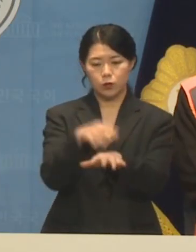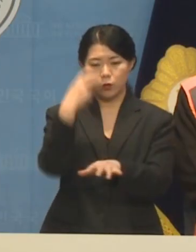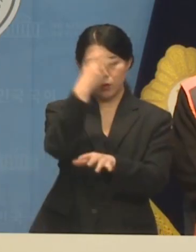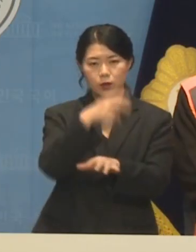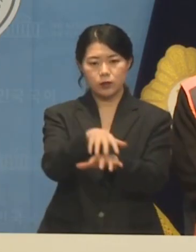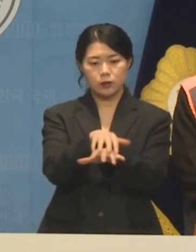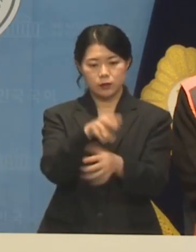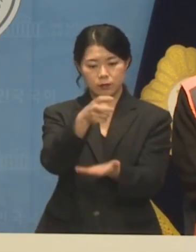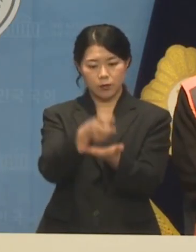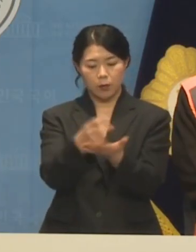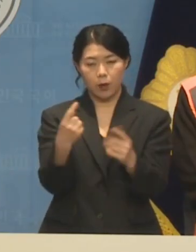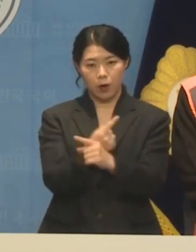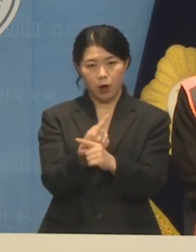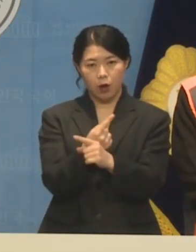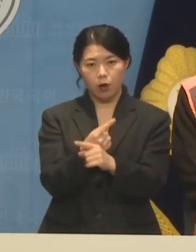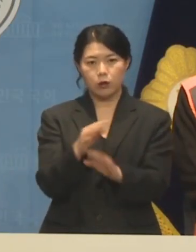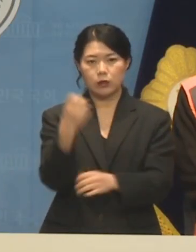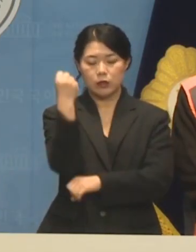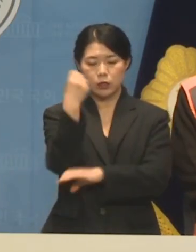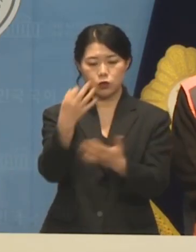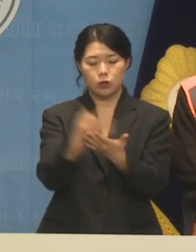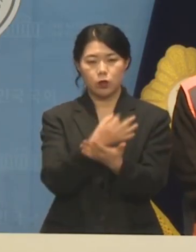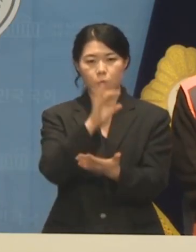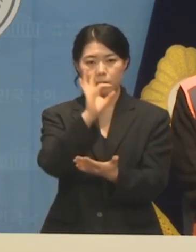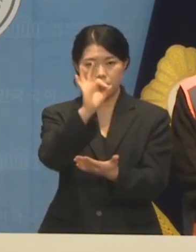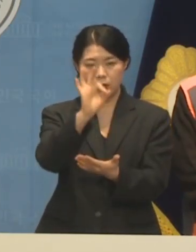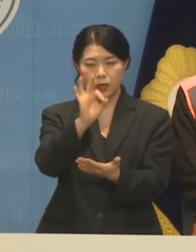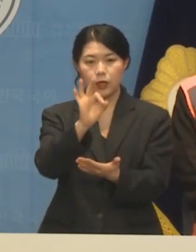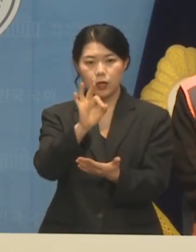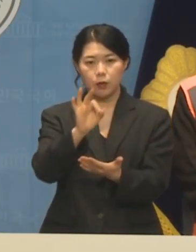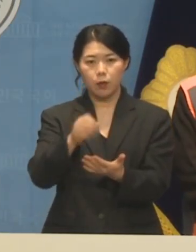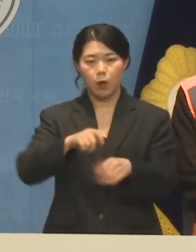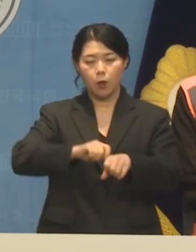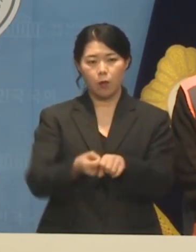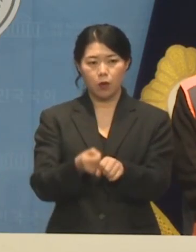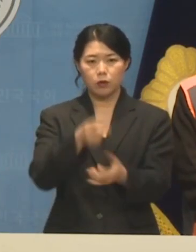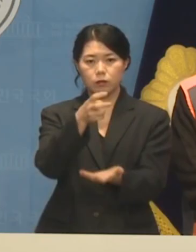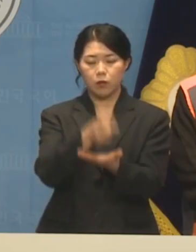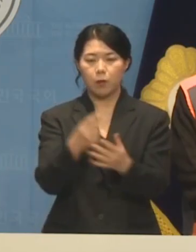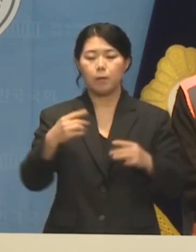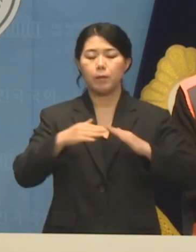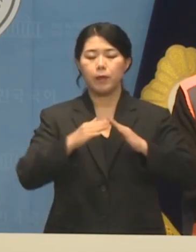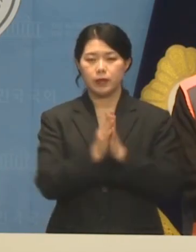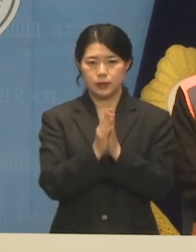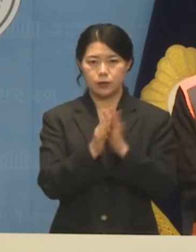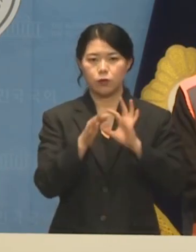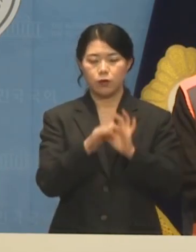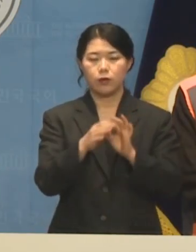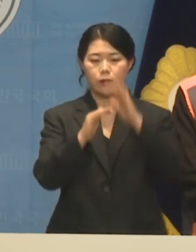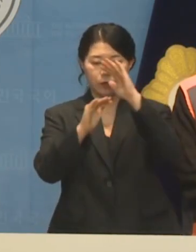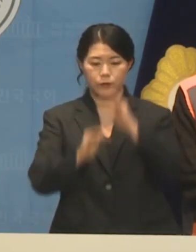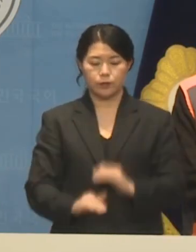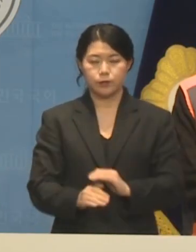지금 개정해서 기준인건비 페널티 제도를 폐지하자는 내용입니다.